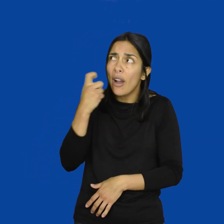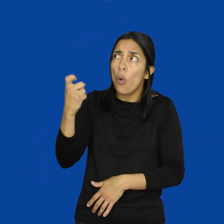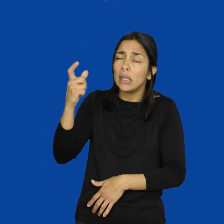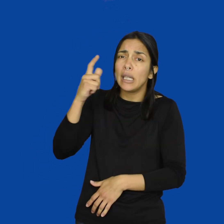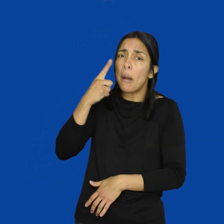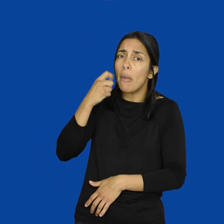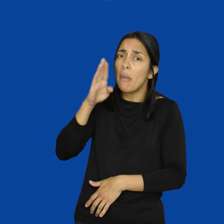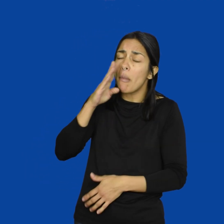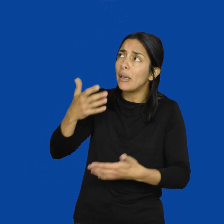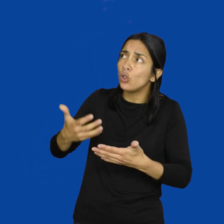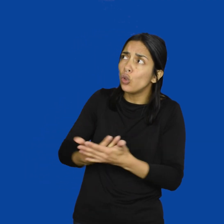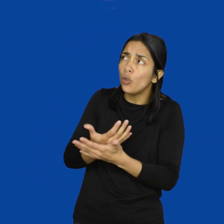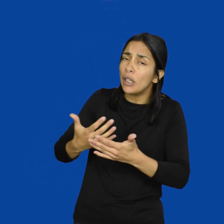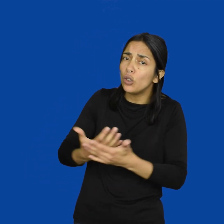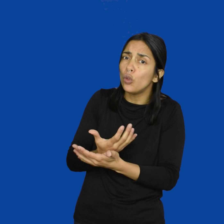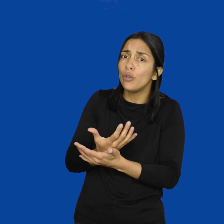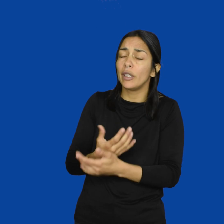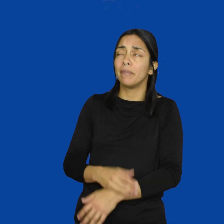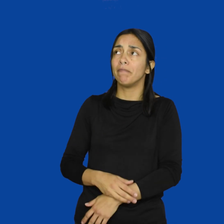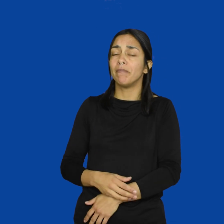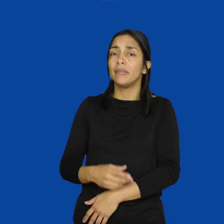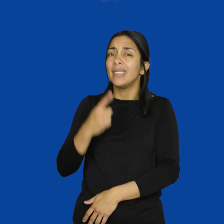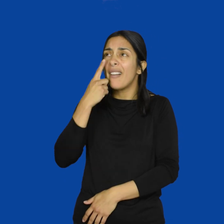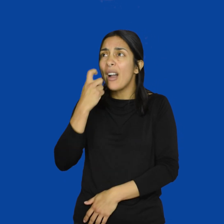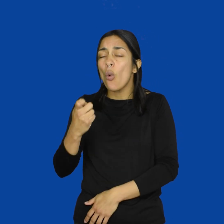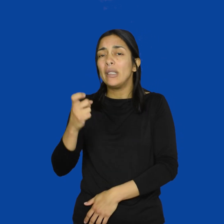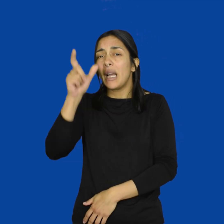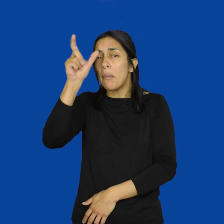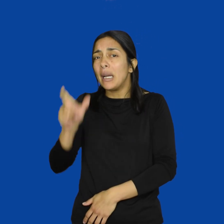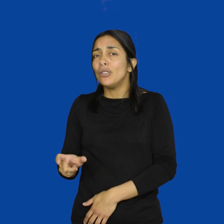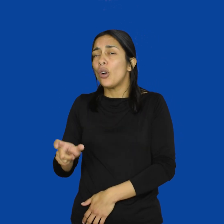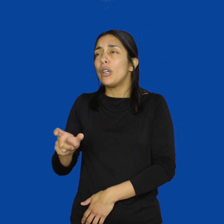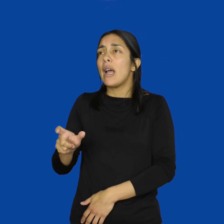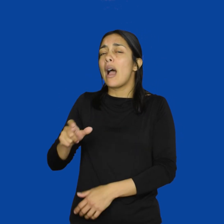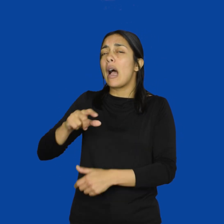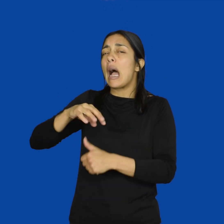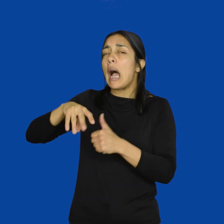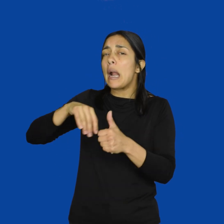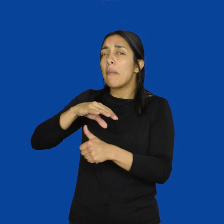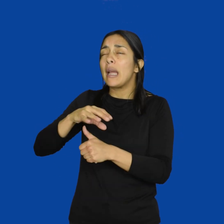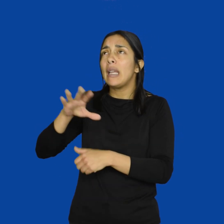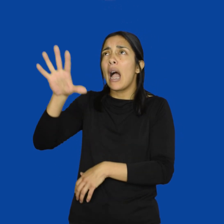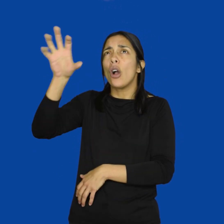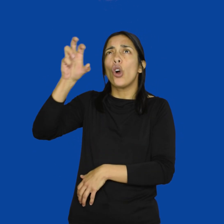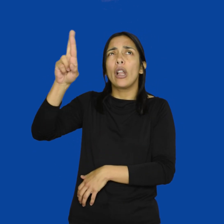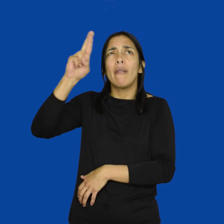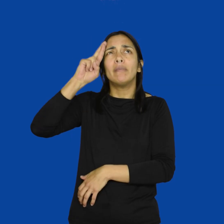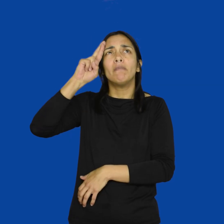a baldosas flojas y caminar por ellas implicara tambalear e inclusive caer en el dolor, por lo que preferían cambiar